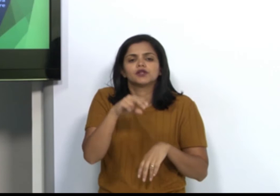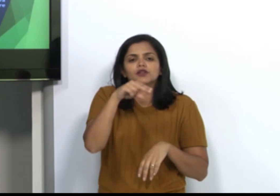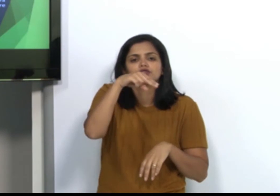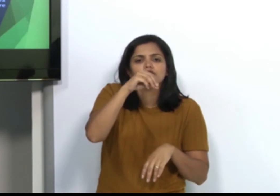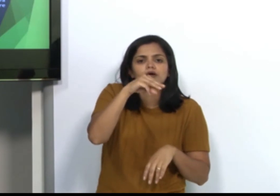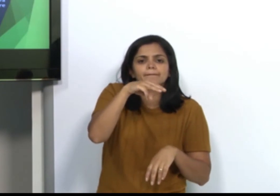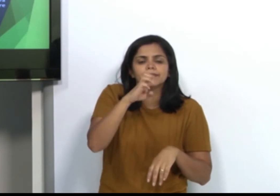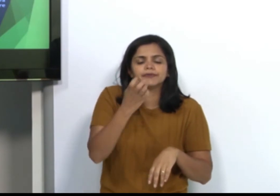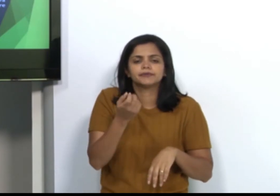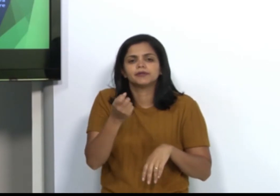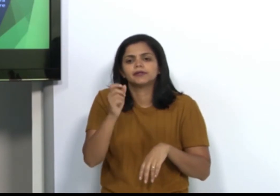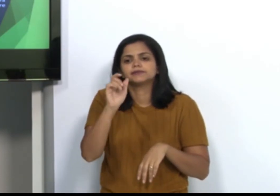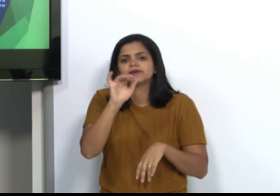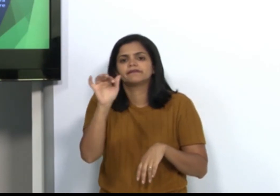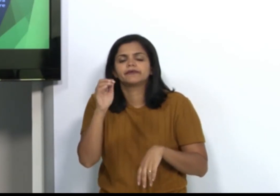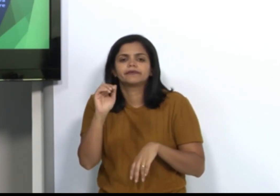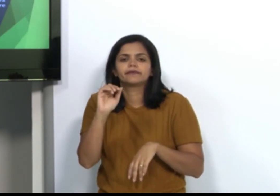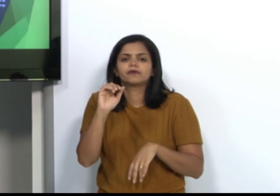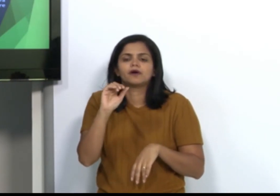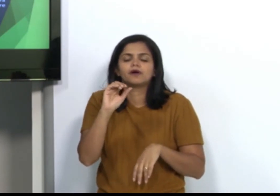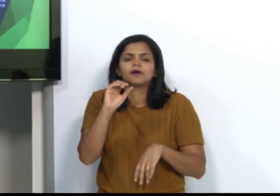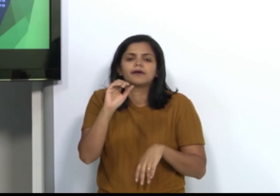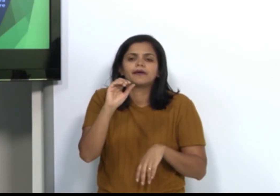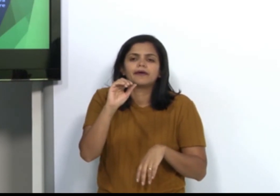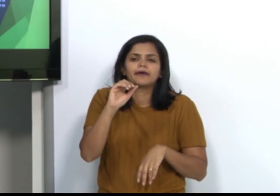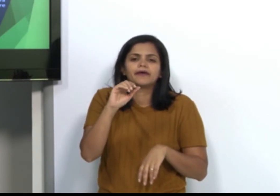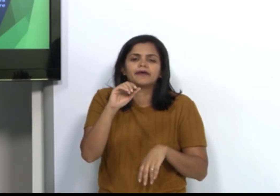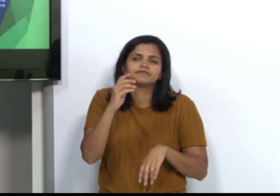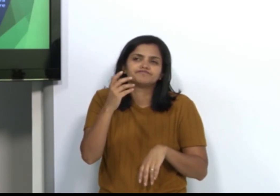Temos anotações sinal D, sinal E.